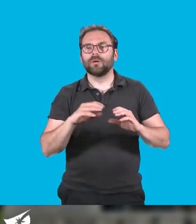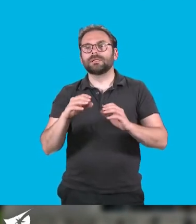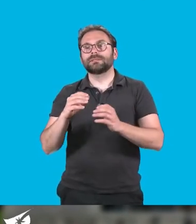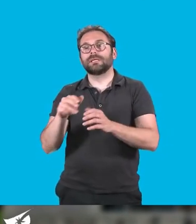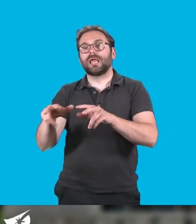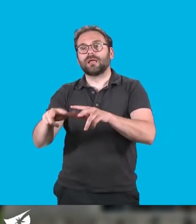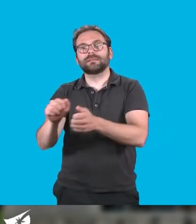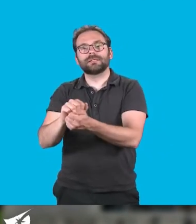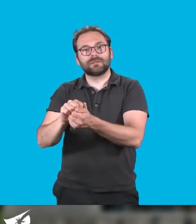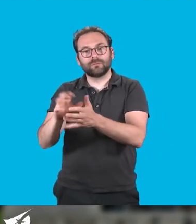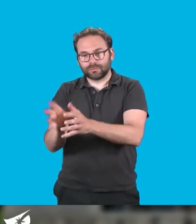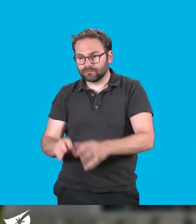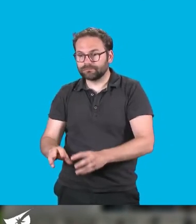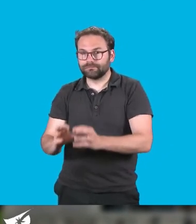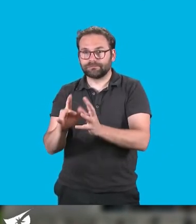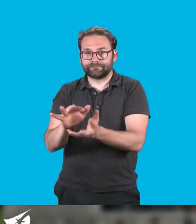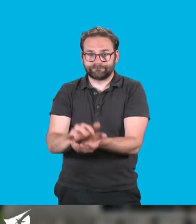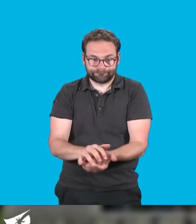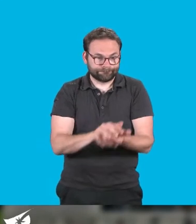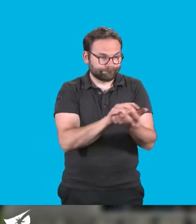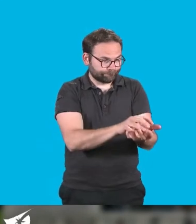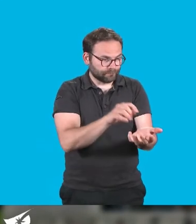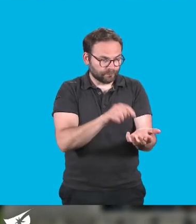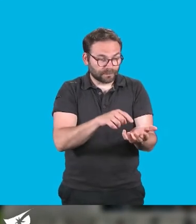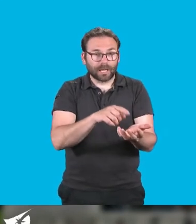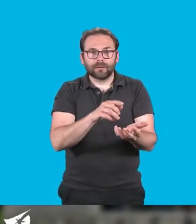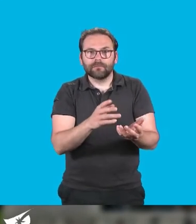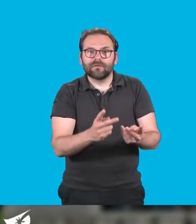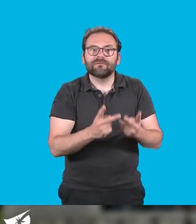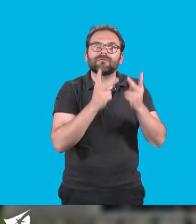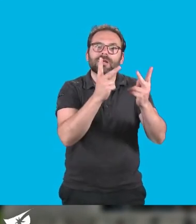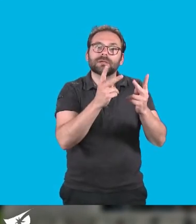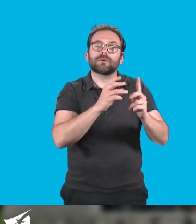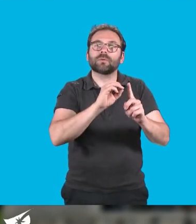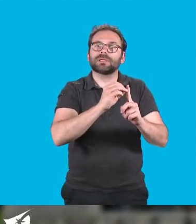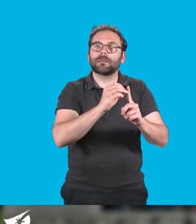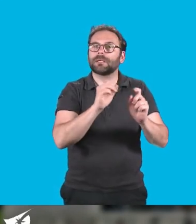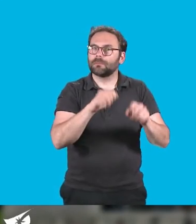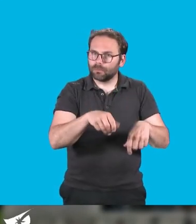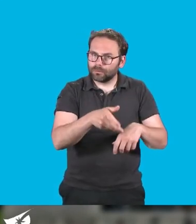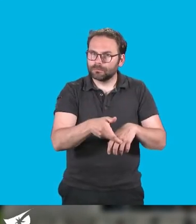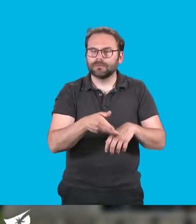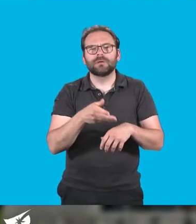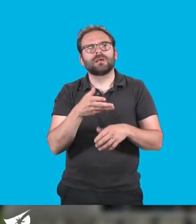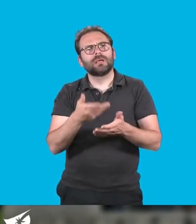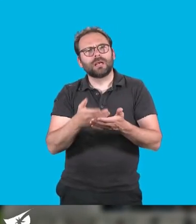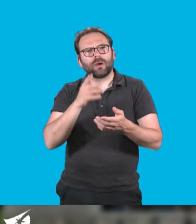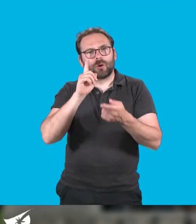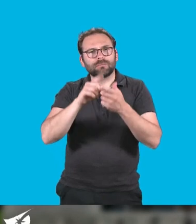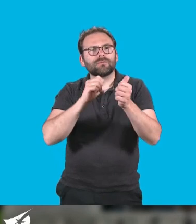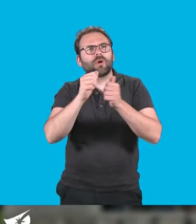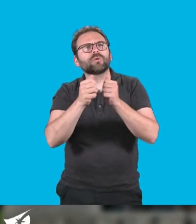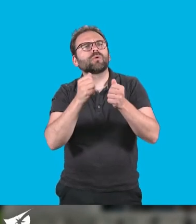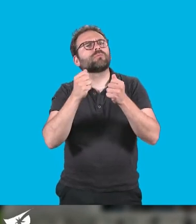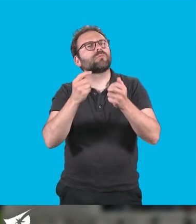les faire évoluer progressivement, en tout cas tout ou partie, vers une valorisation thermique. Cela répond à plusieurs enjeux, bien évidemment,